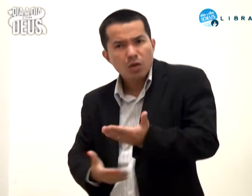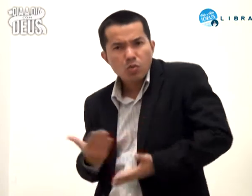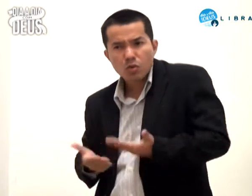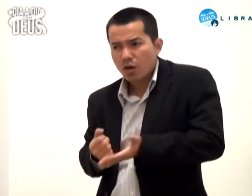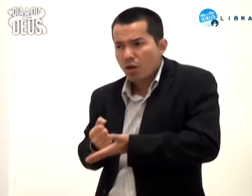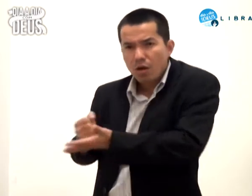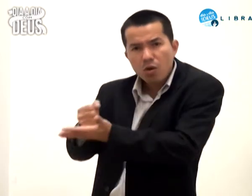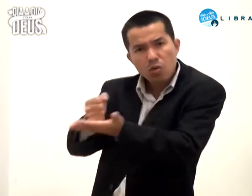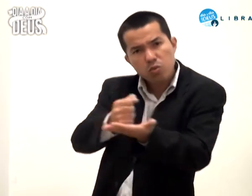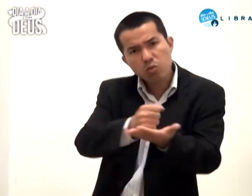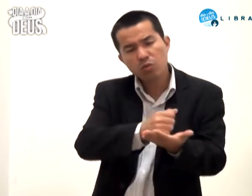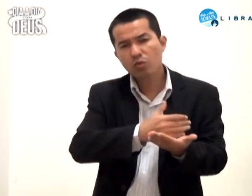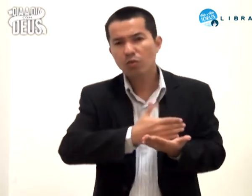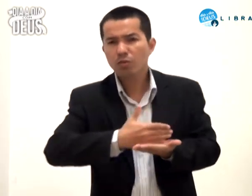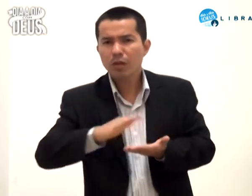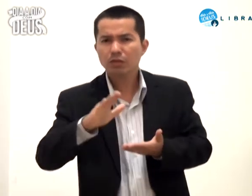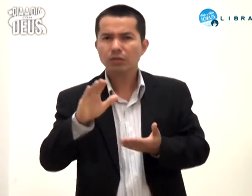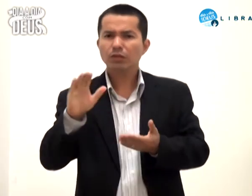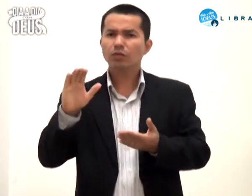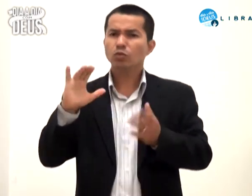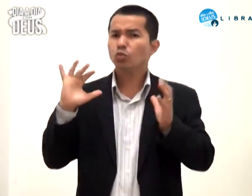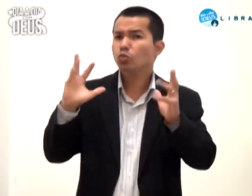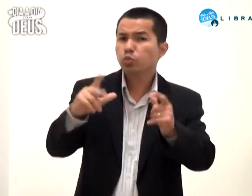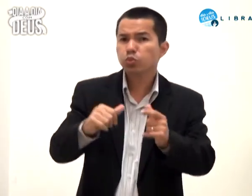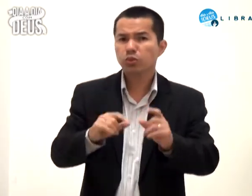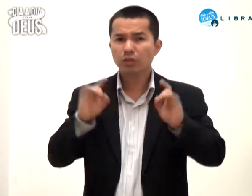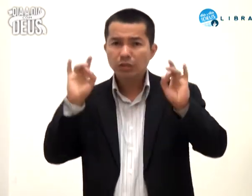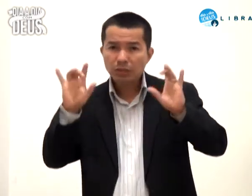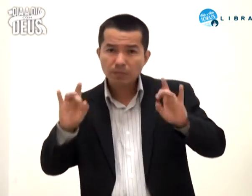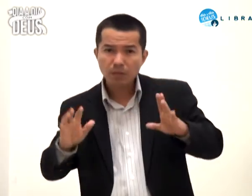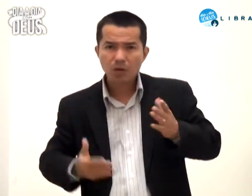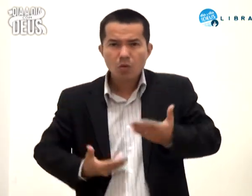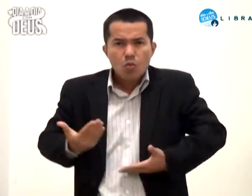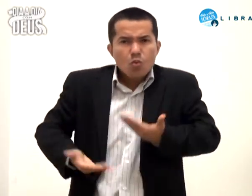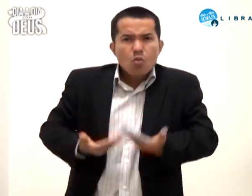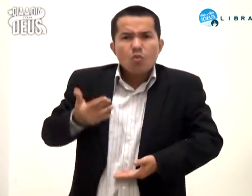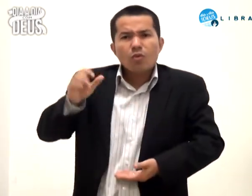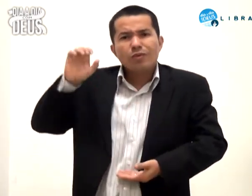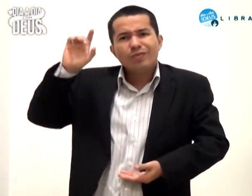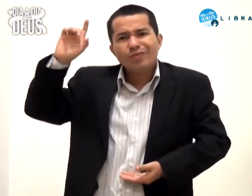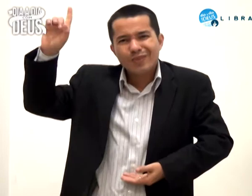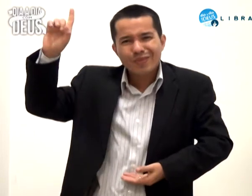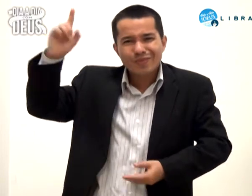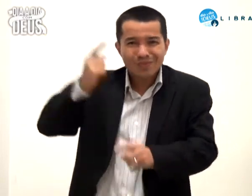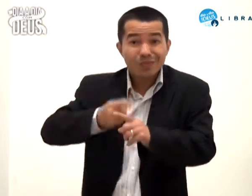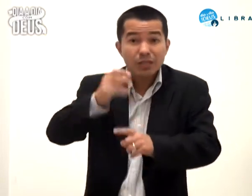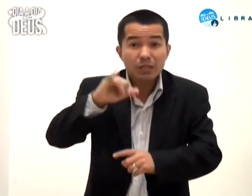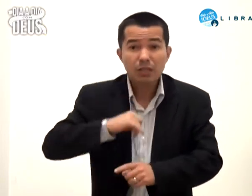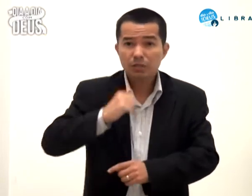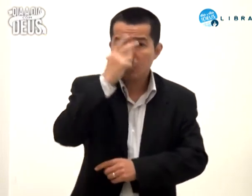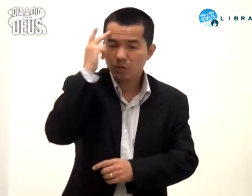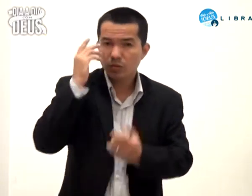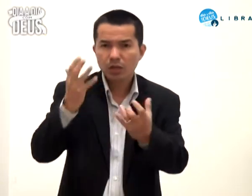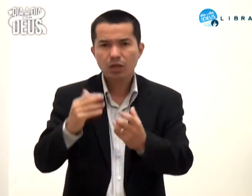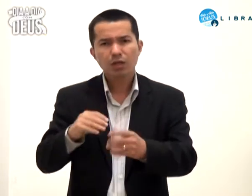continuasse e ajudasse vocês a completarem esse serviço especial de amor. Porque se alguém